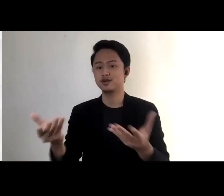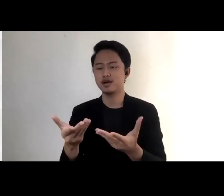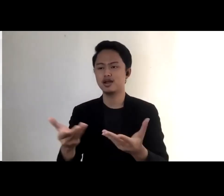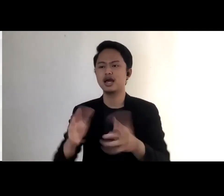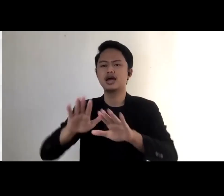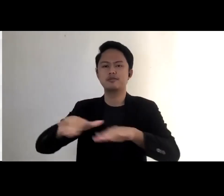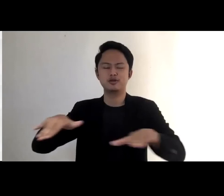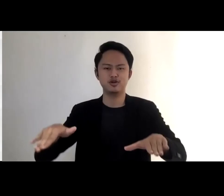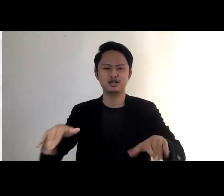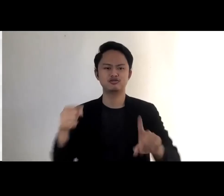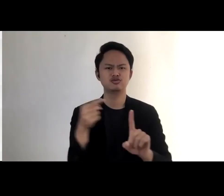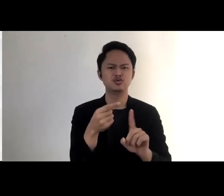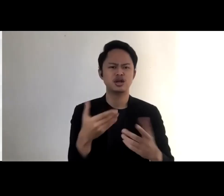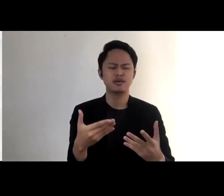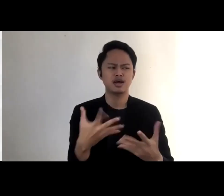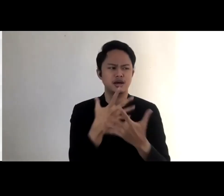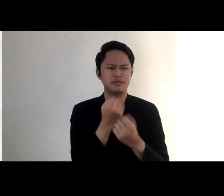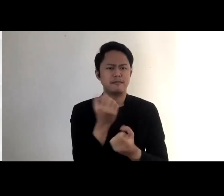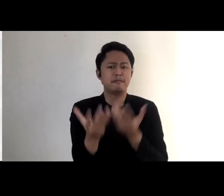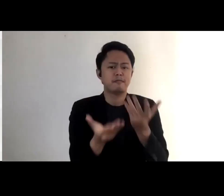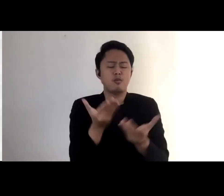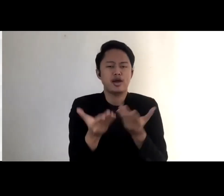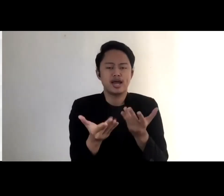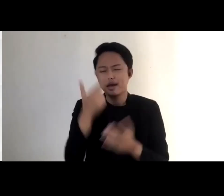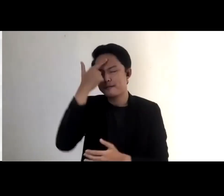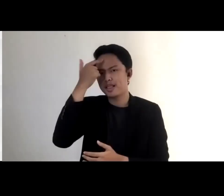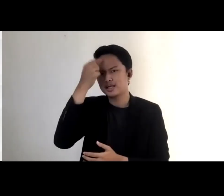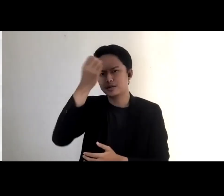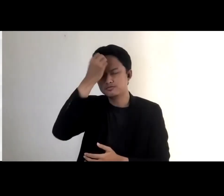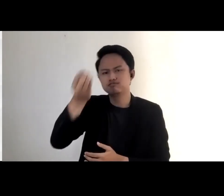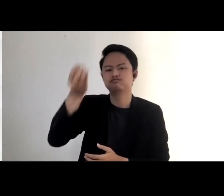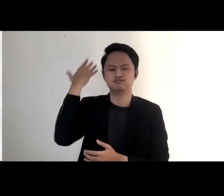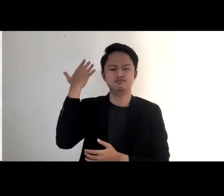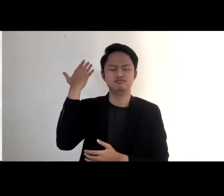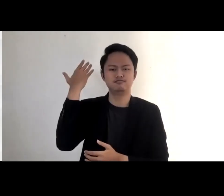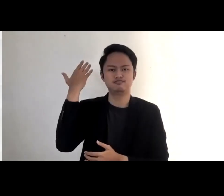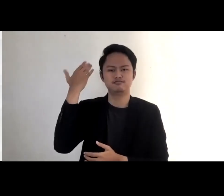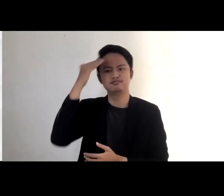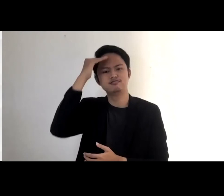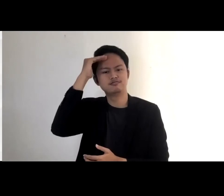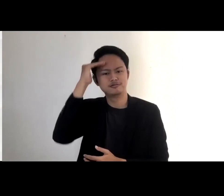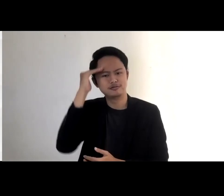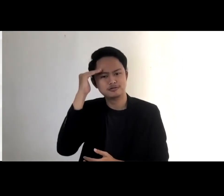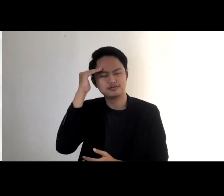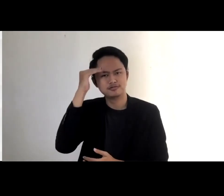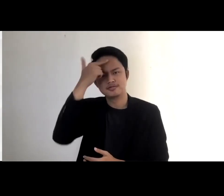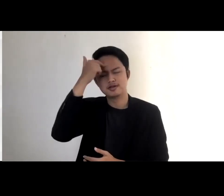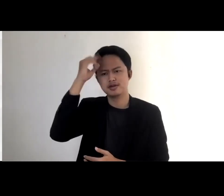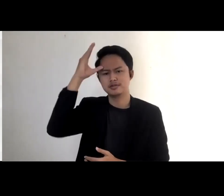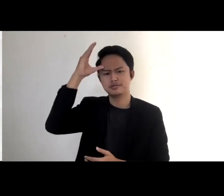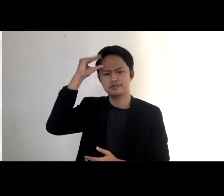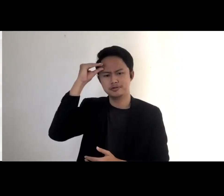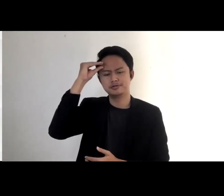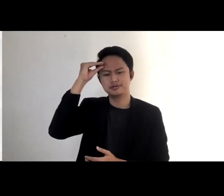untuk mengeliminasi terjadinya learning loss yang dimungkinkan terjadi kepada anak-anak kita. Modul